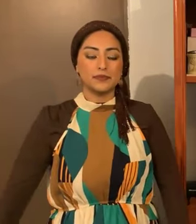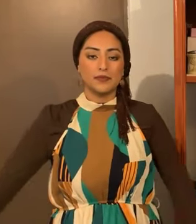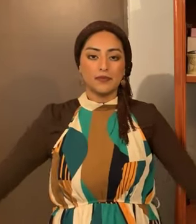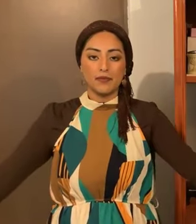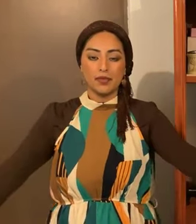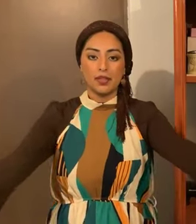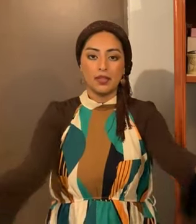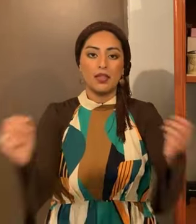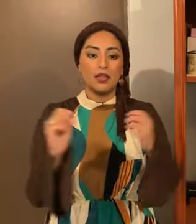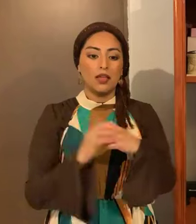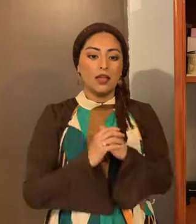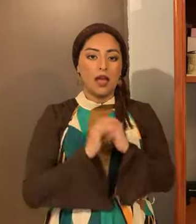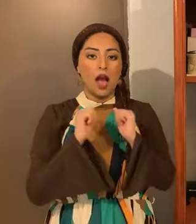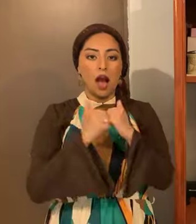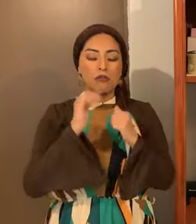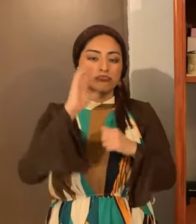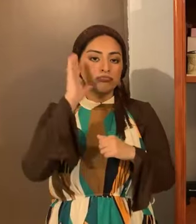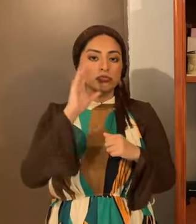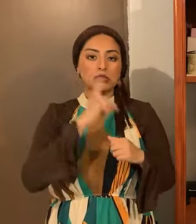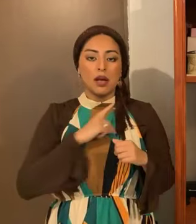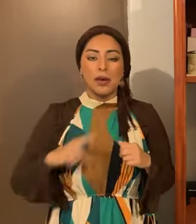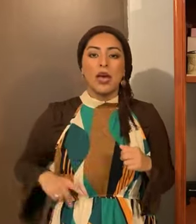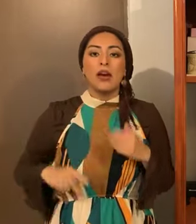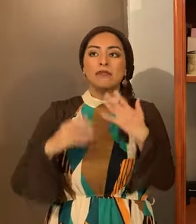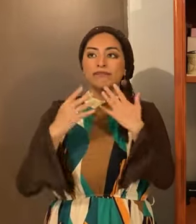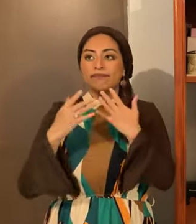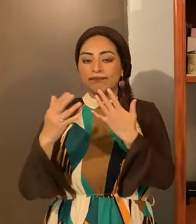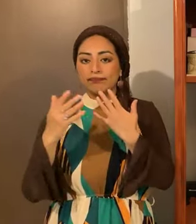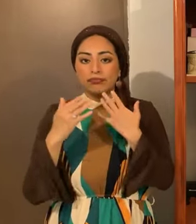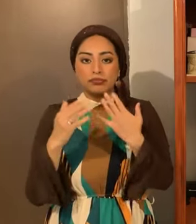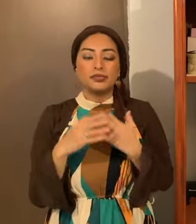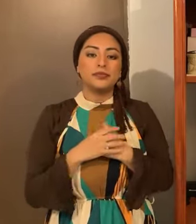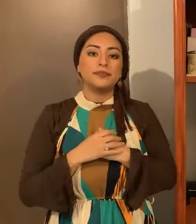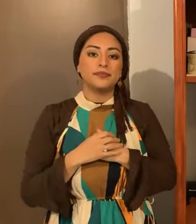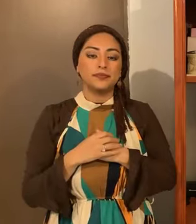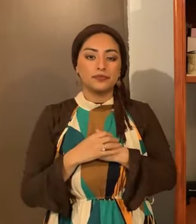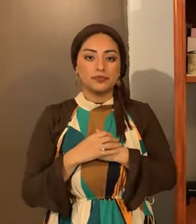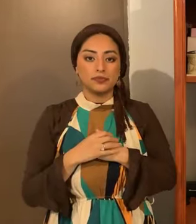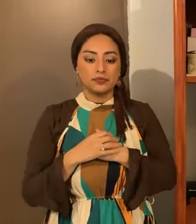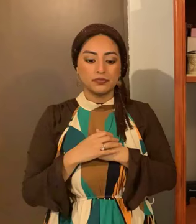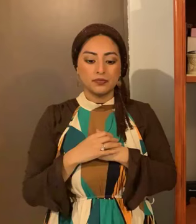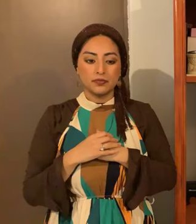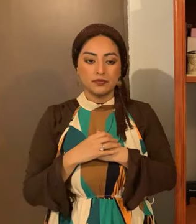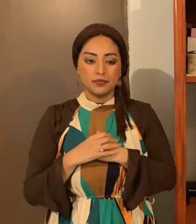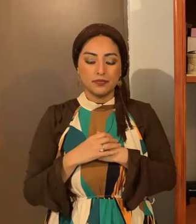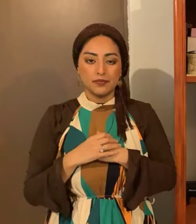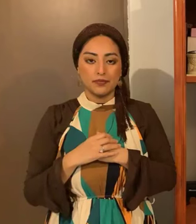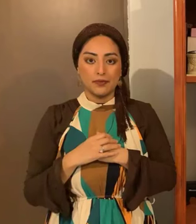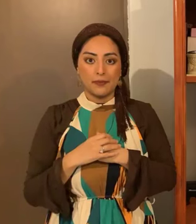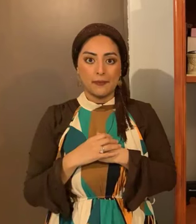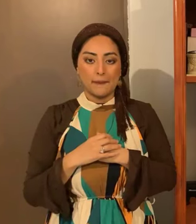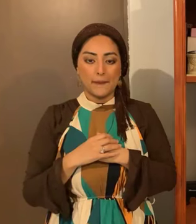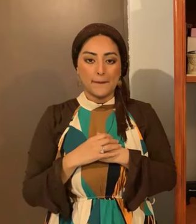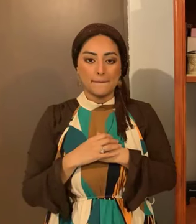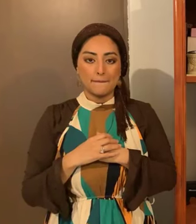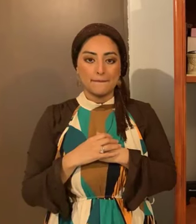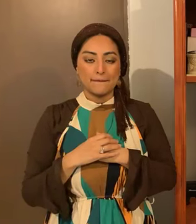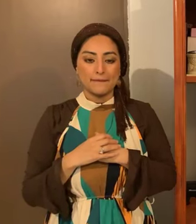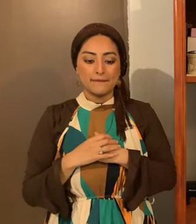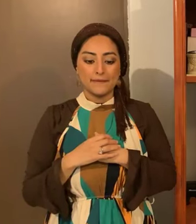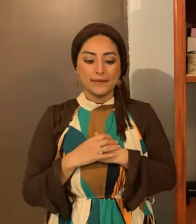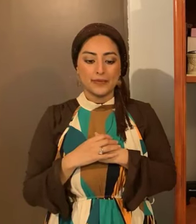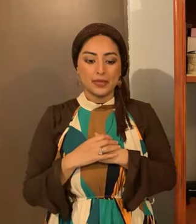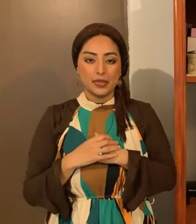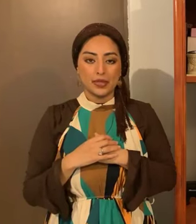dónde están, cómo exaltaron David, Shlomo o Salomón, el rey Salomón, Esdras, Nehemías, etc. Son muchos, muchos los